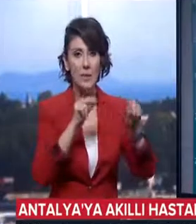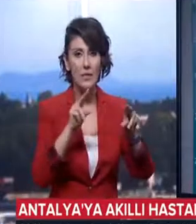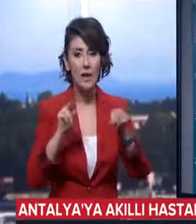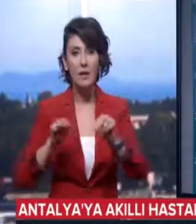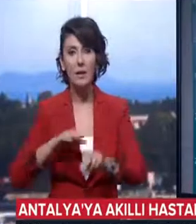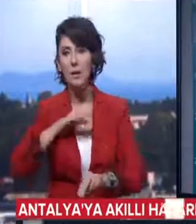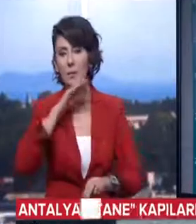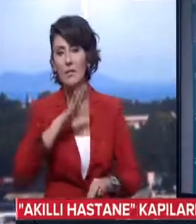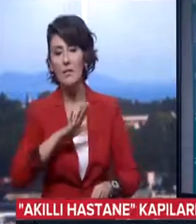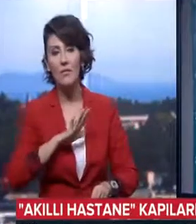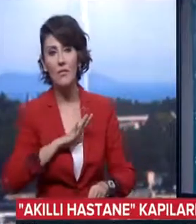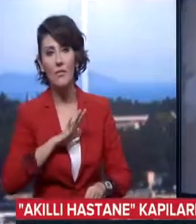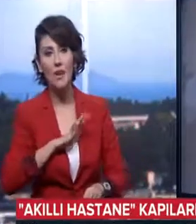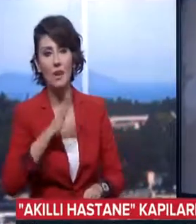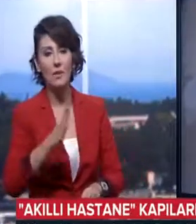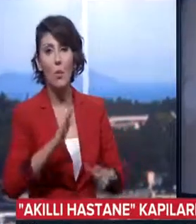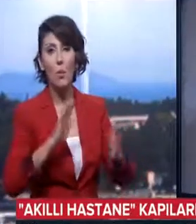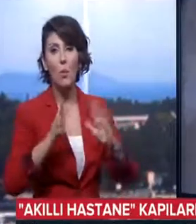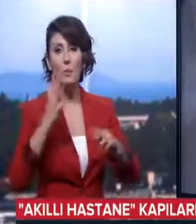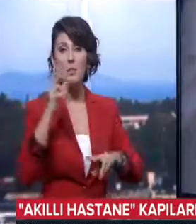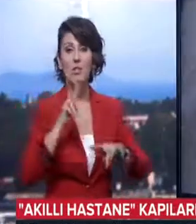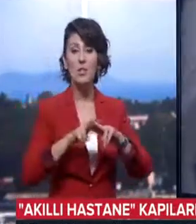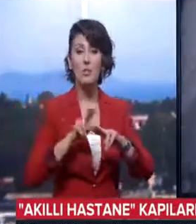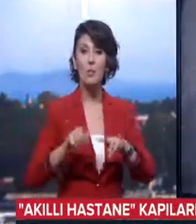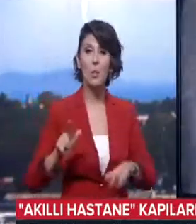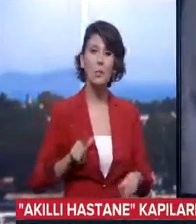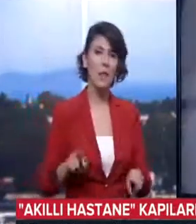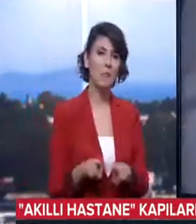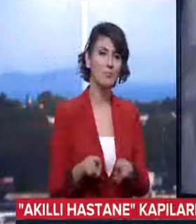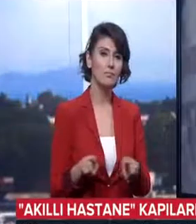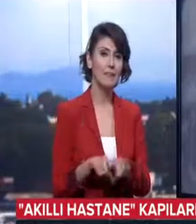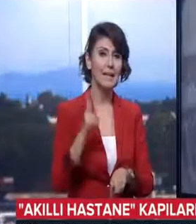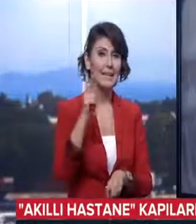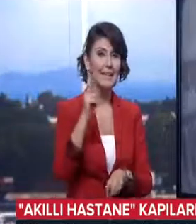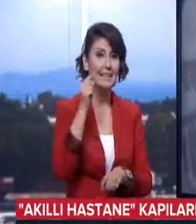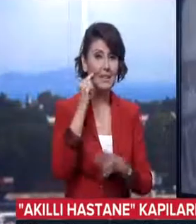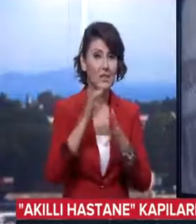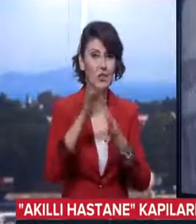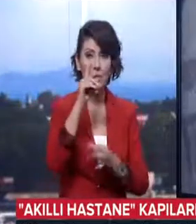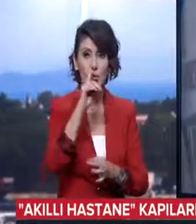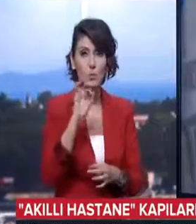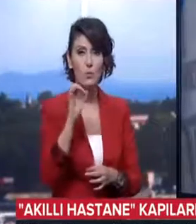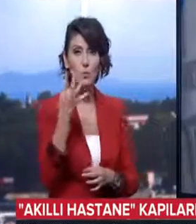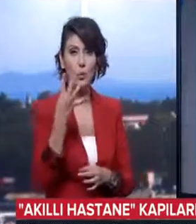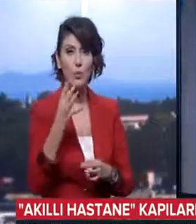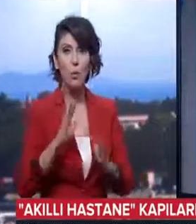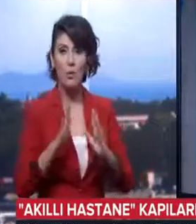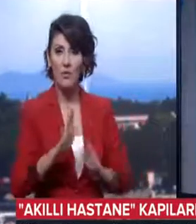bir kapasiteye sahip olacak. Odalar 5 yıldızlı otel konforunda. 2 kişilik 104 odamız